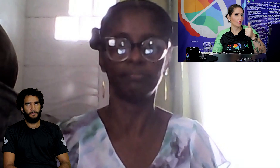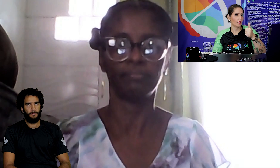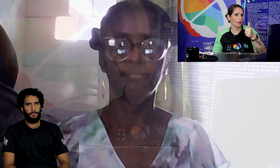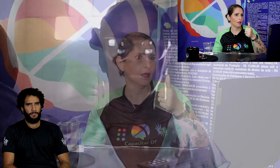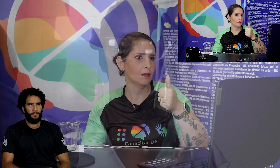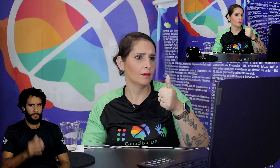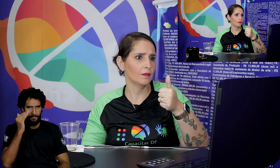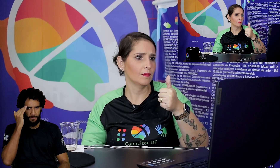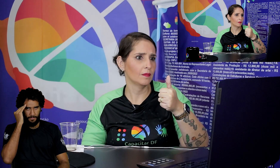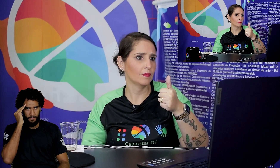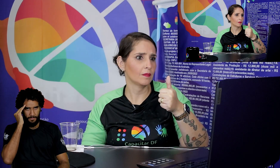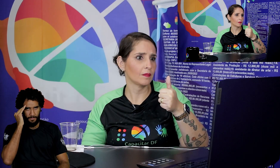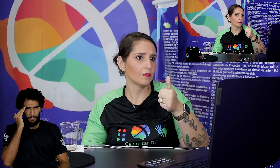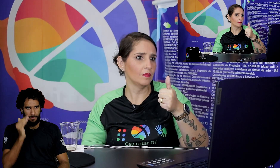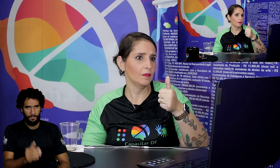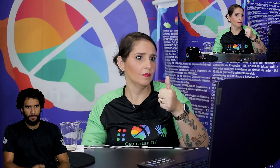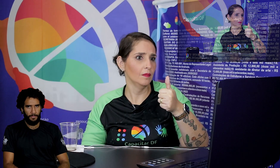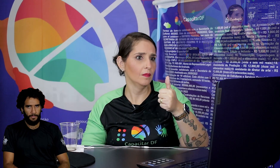Conseguiram entender?